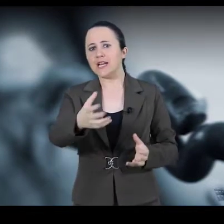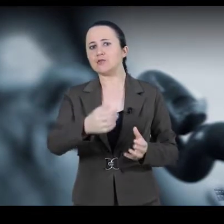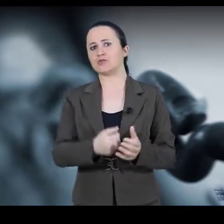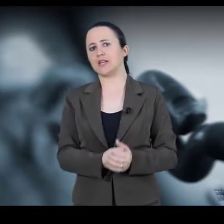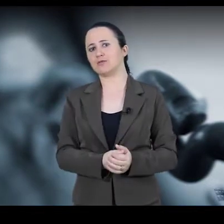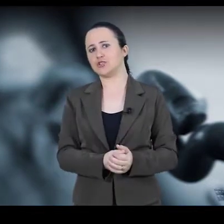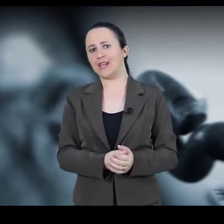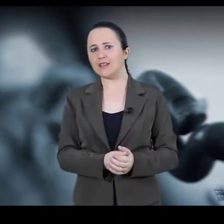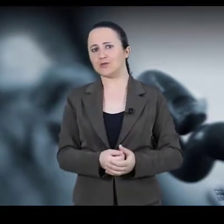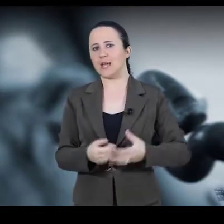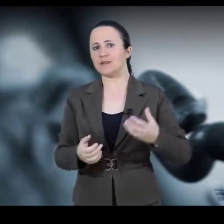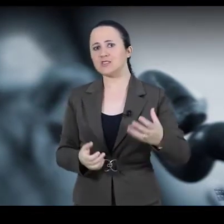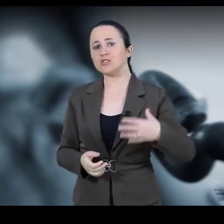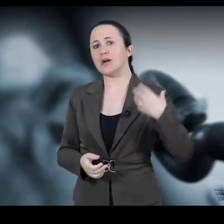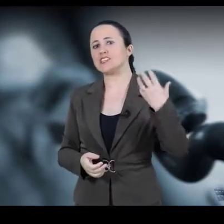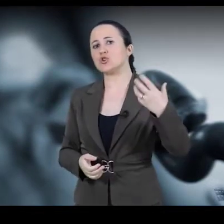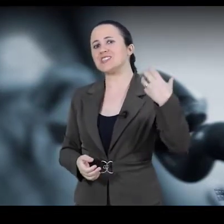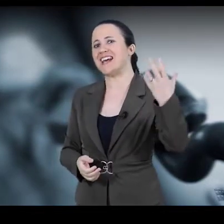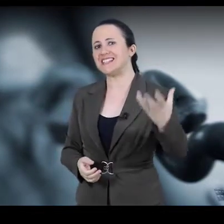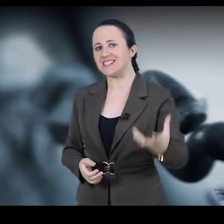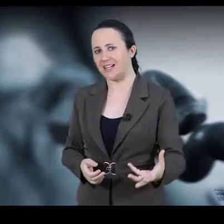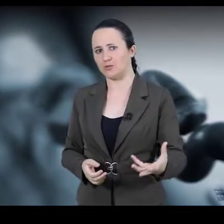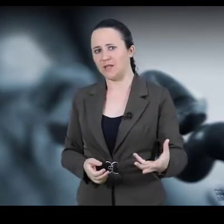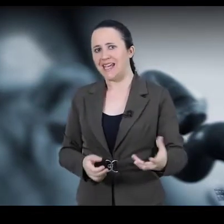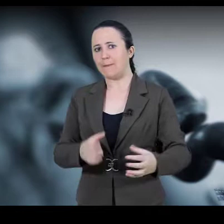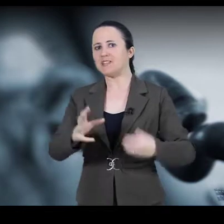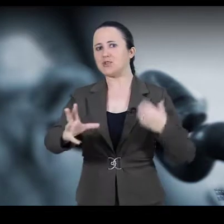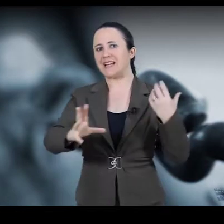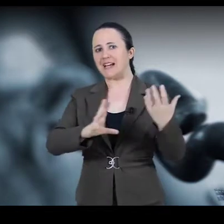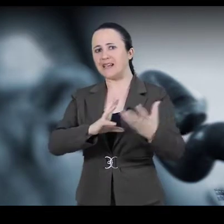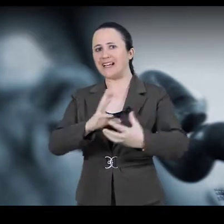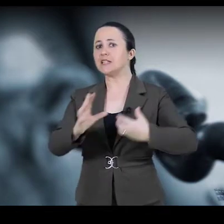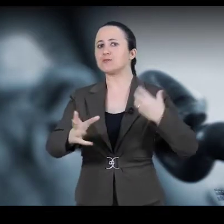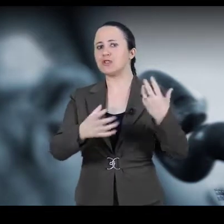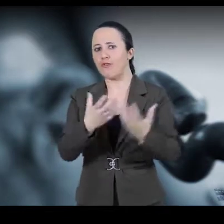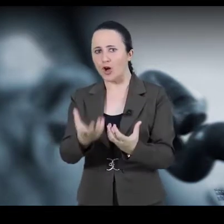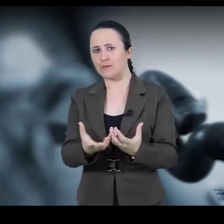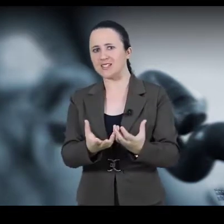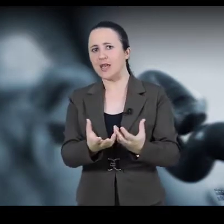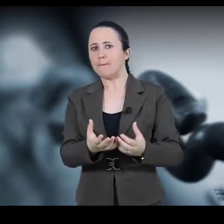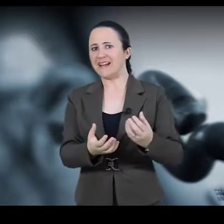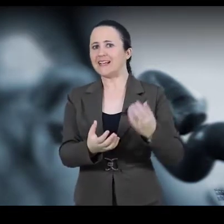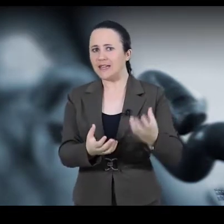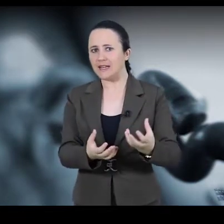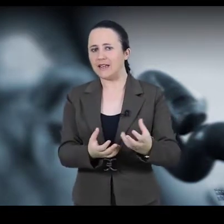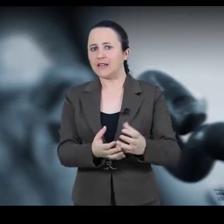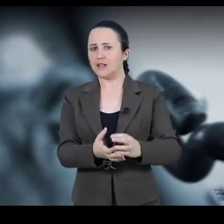um sujeito de direitos, é preciso ressocializá-lo. É preciso criar mecanismos e formas para que ele não